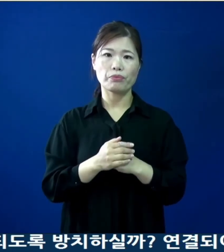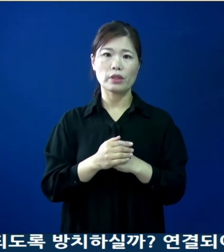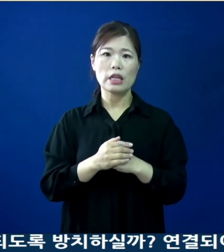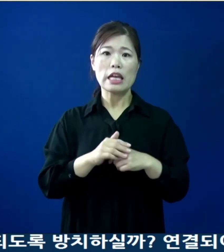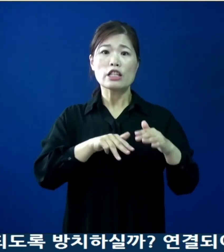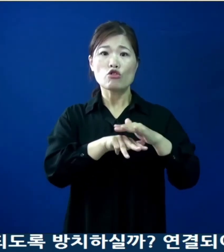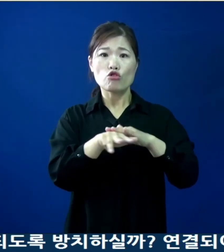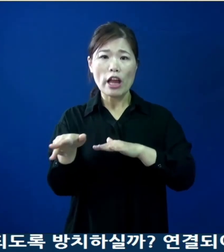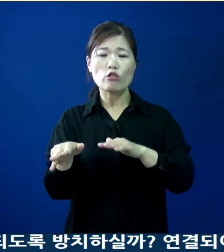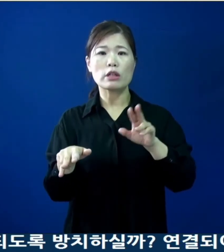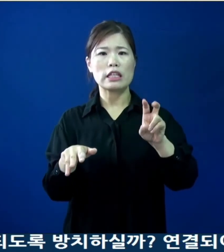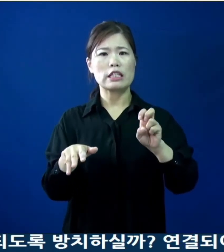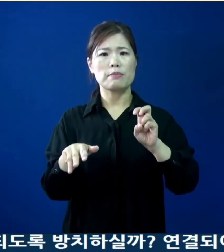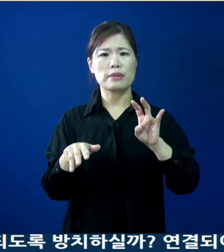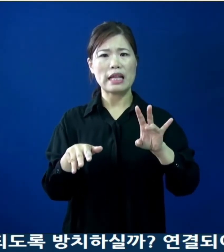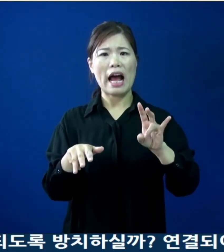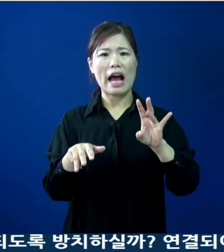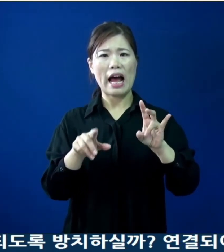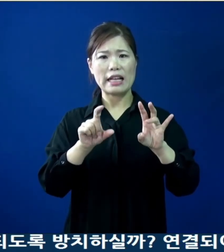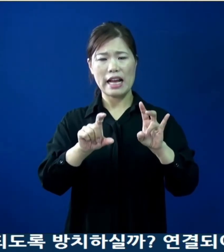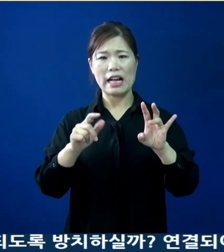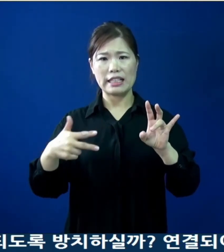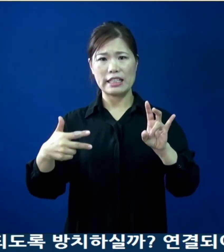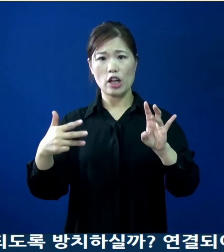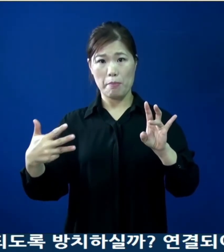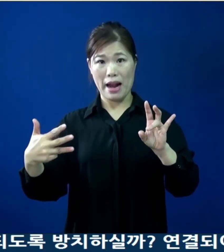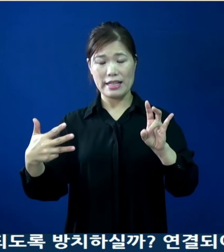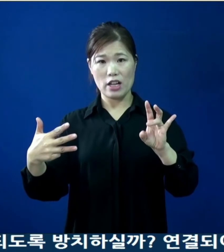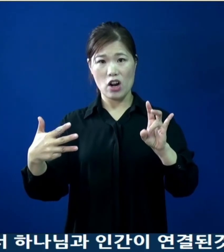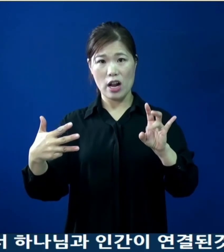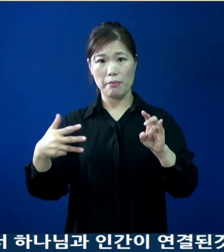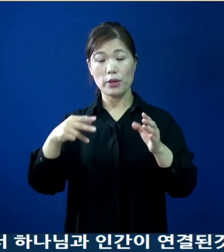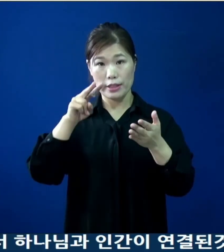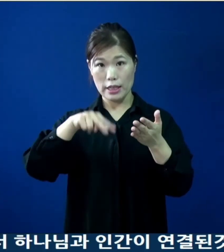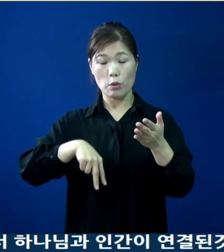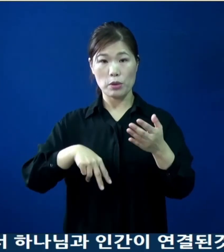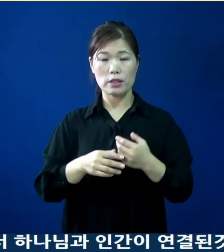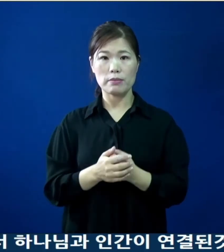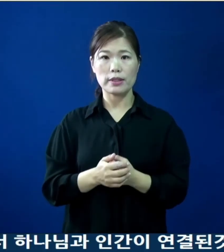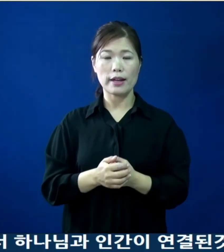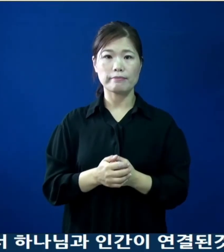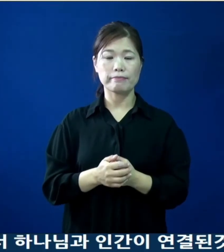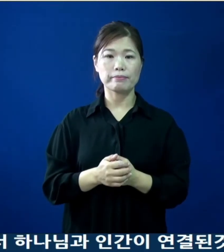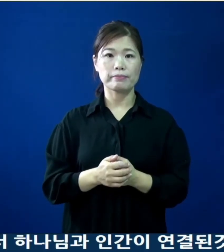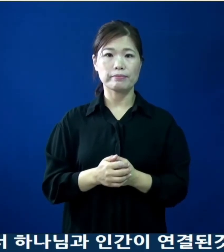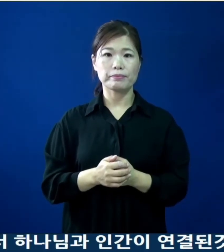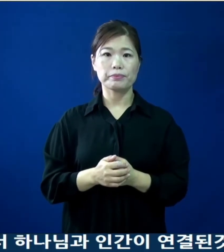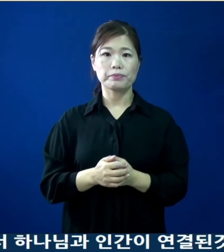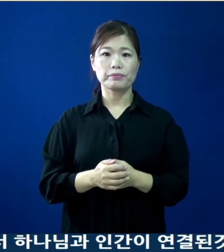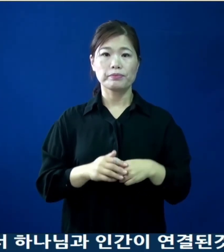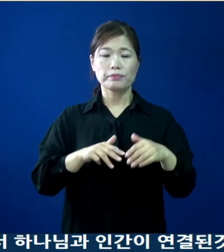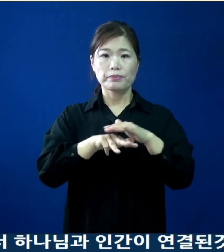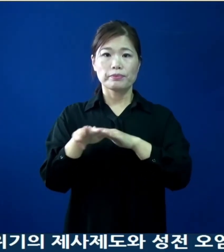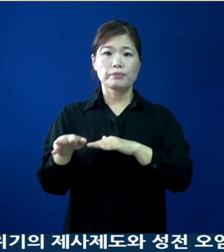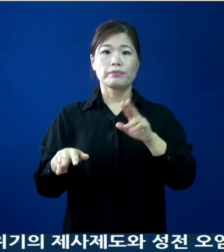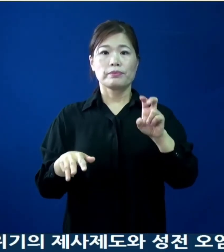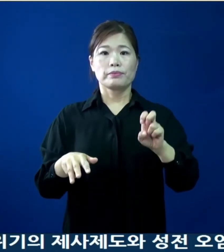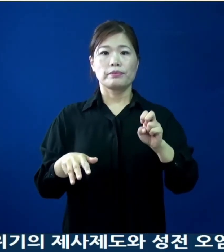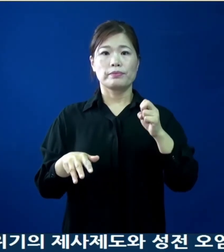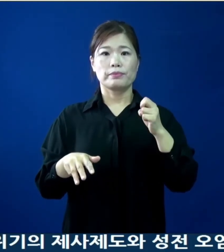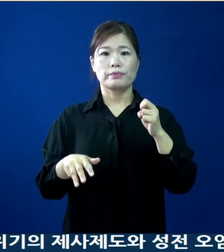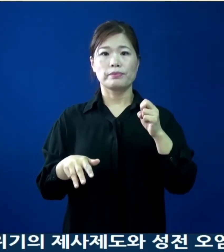출애굽기 24장 7절과 8절에 나옵니다. 그리로 이동해 봤으면 좋겠습니다. 출애굽기 24장 7절과 8절